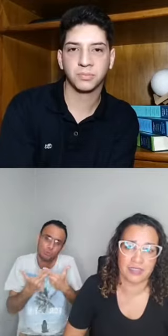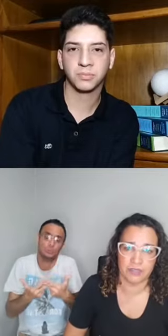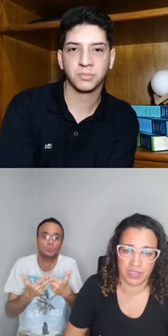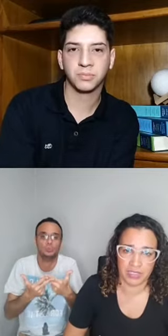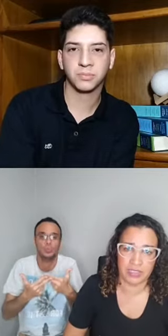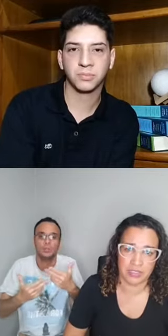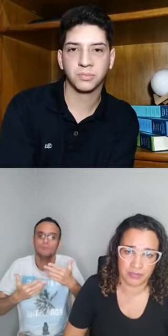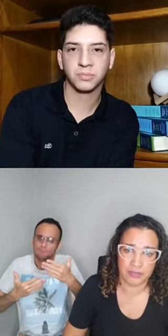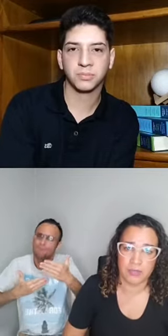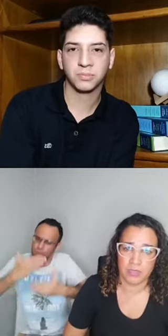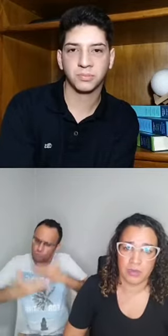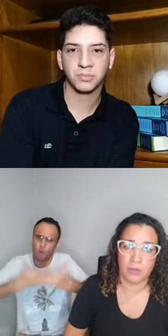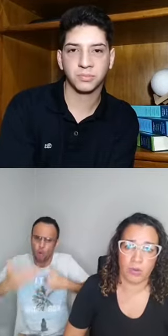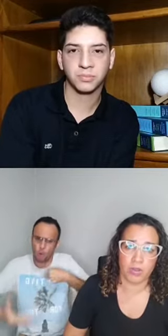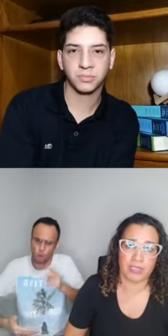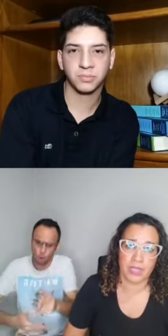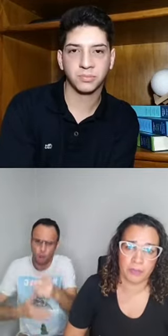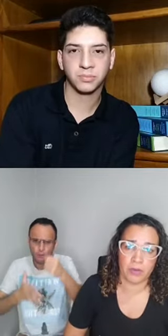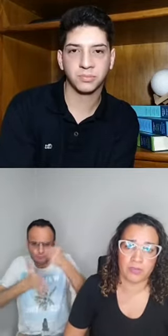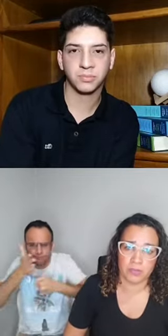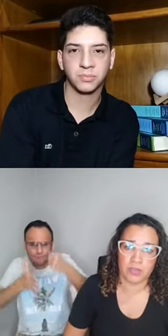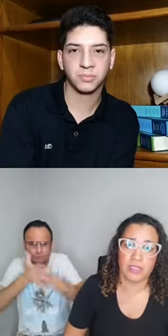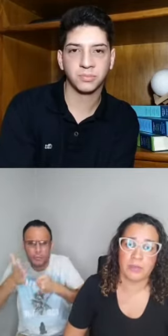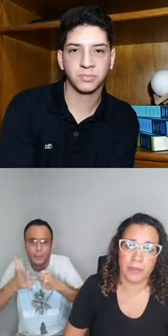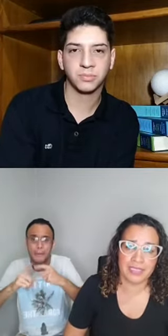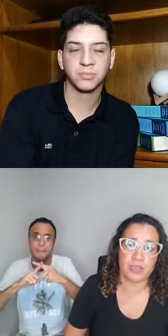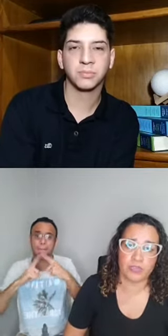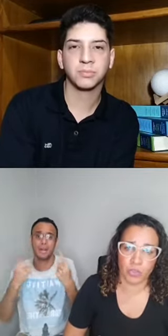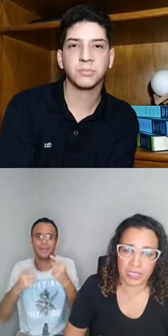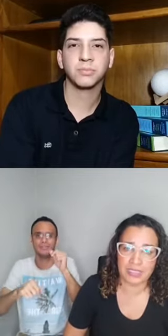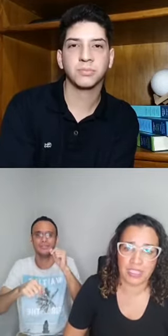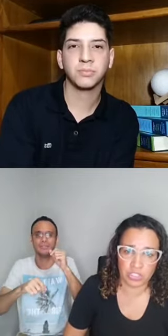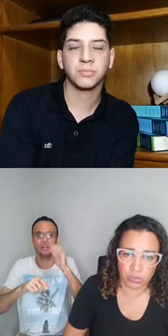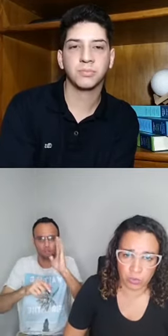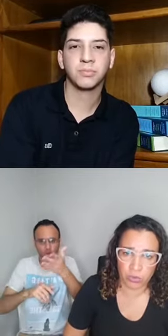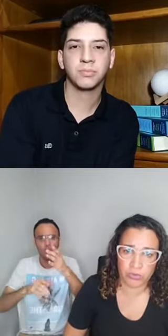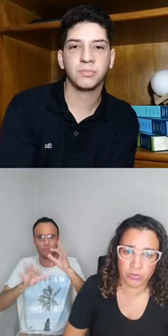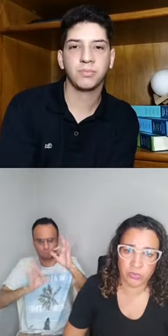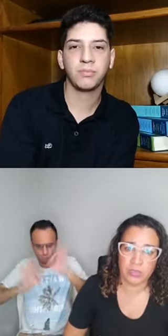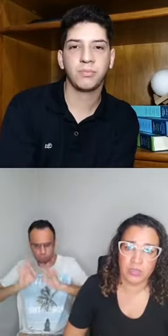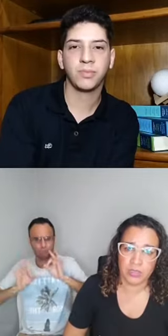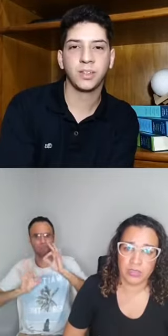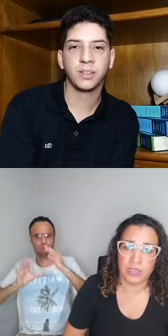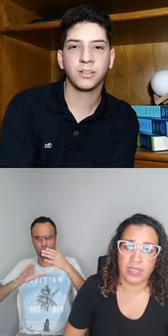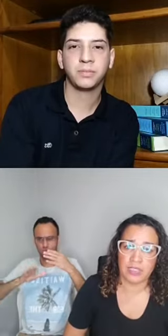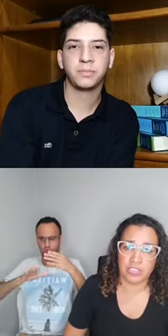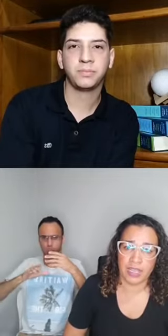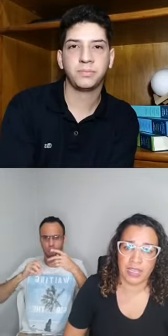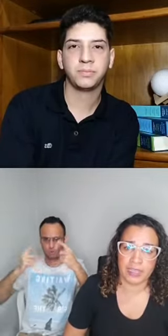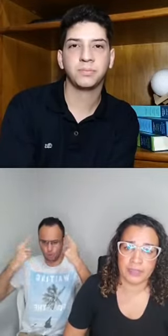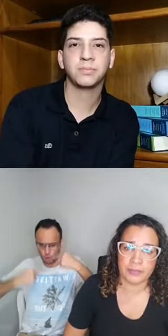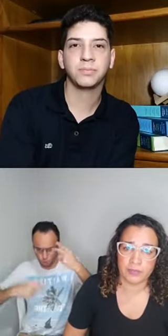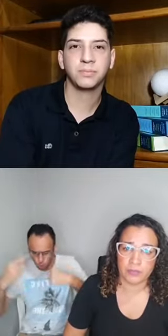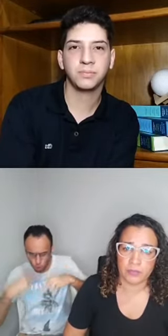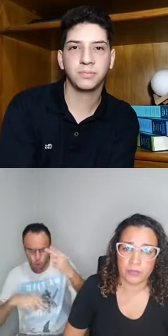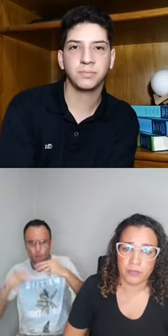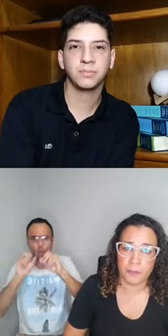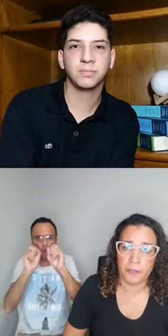10 vezes por causa da prova. Mas eu vou tentar de novo, né?